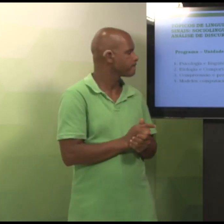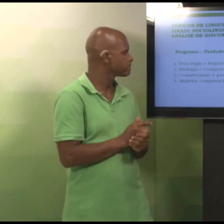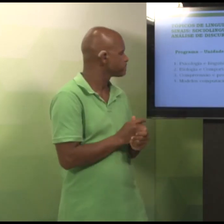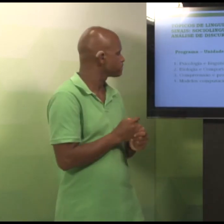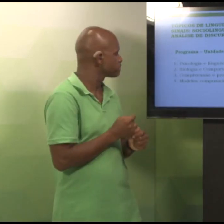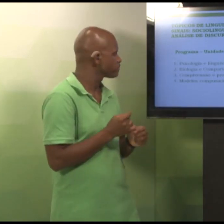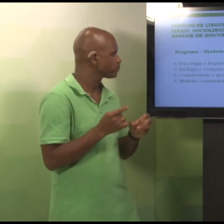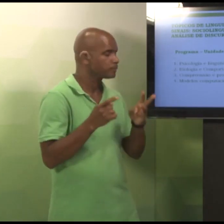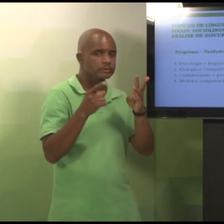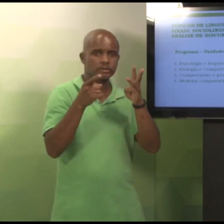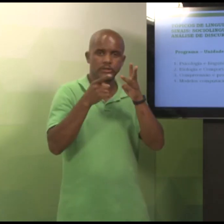relação.